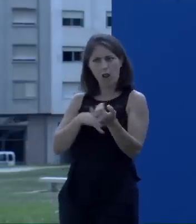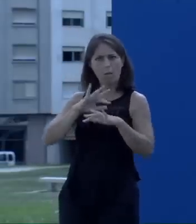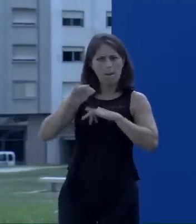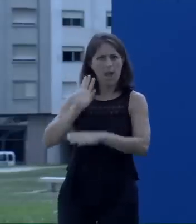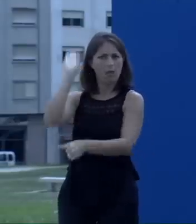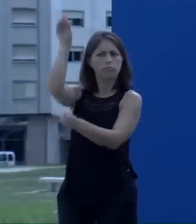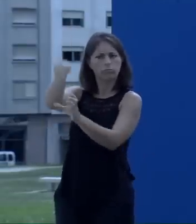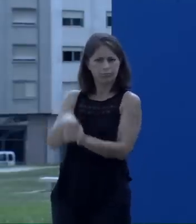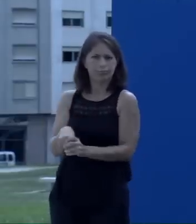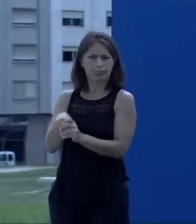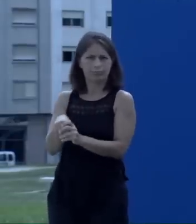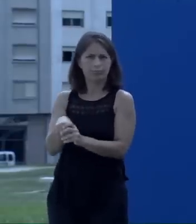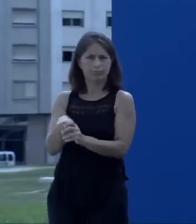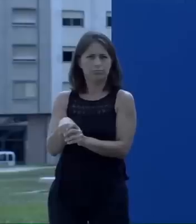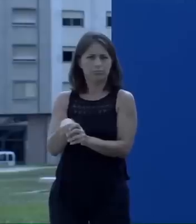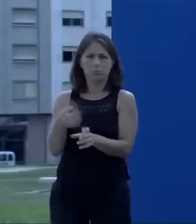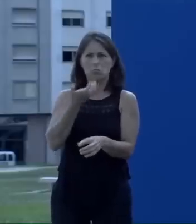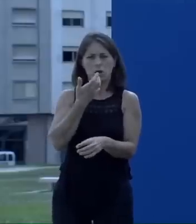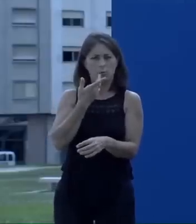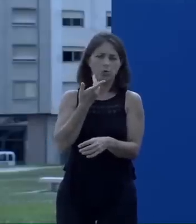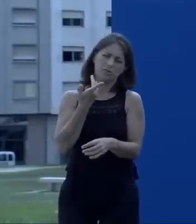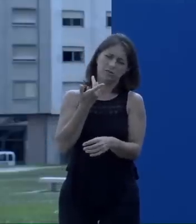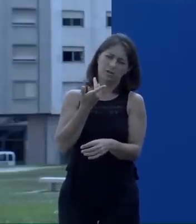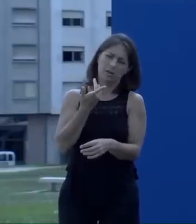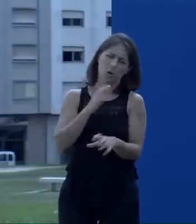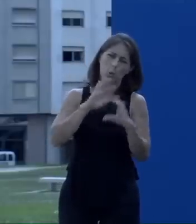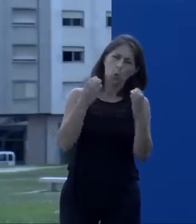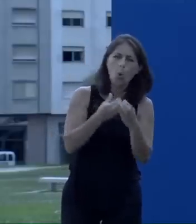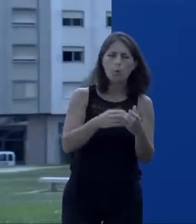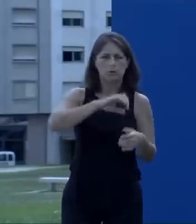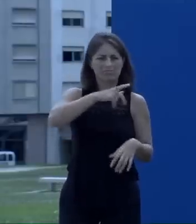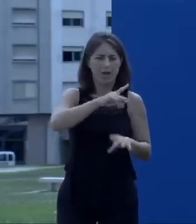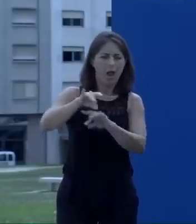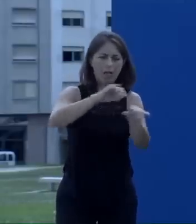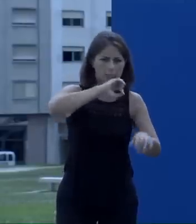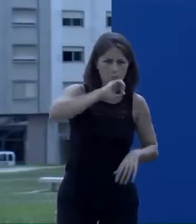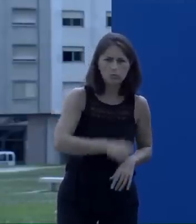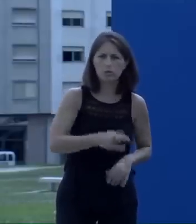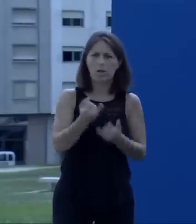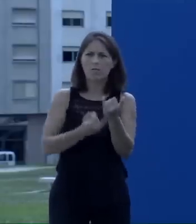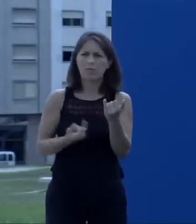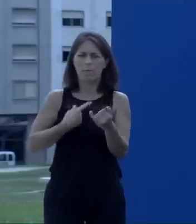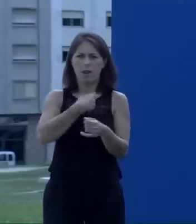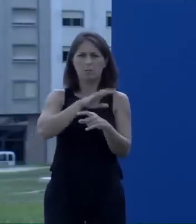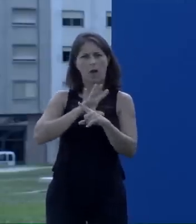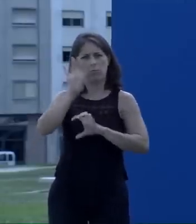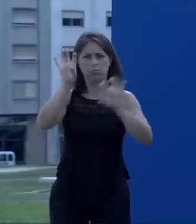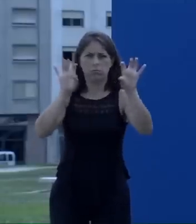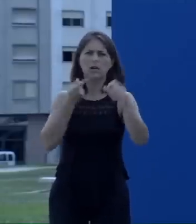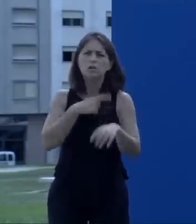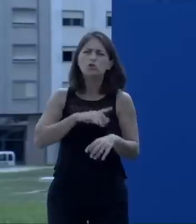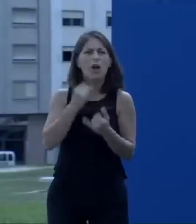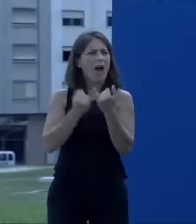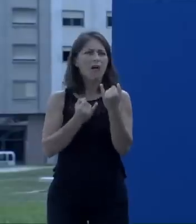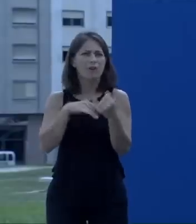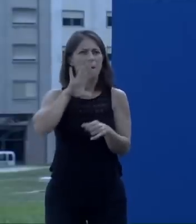país. As correntes nacionalistas, o republicanismo, o federalismo, a plurinacionalidade, todos sintetizamos a